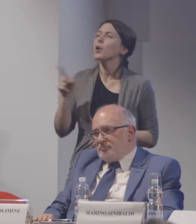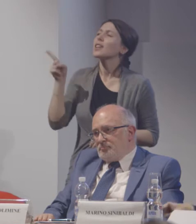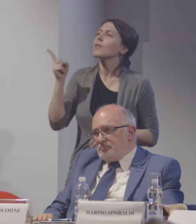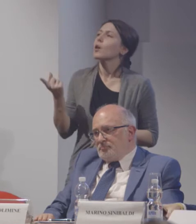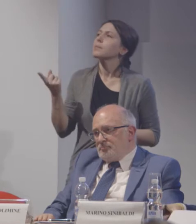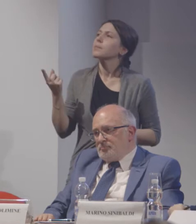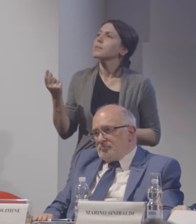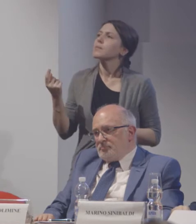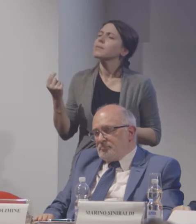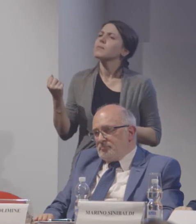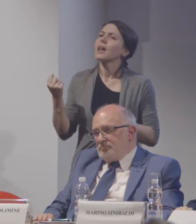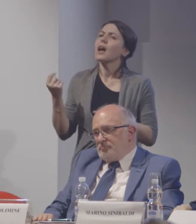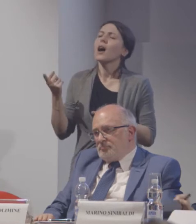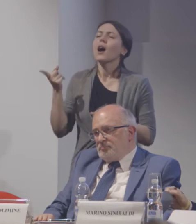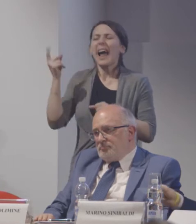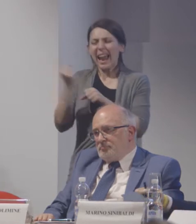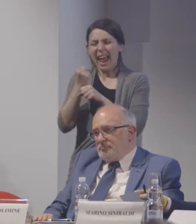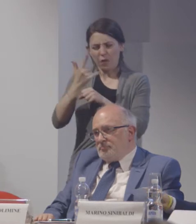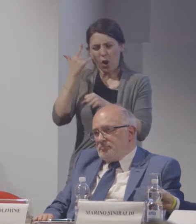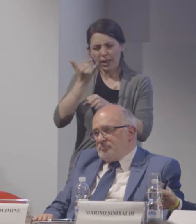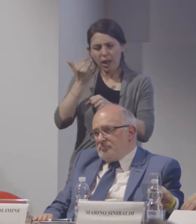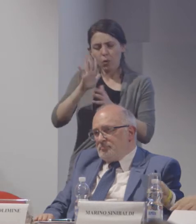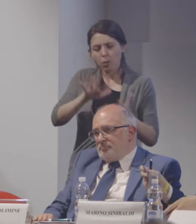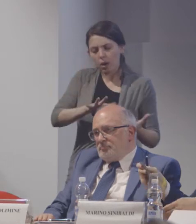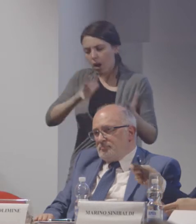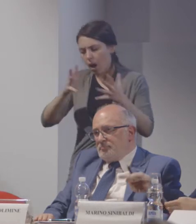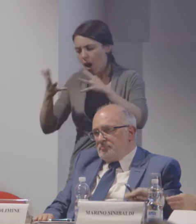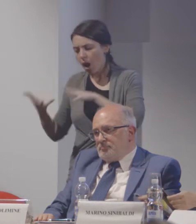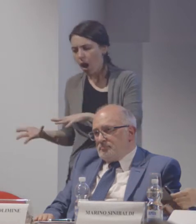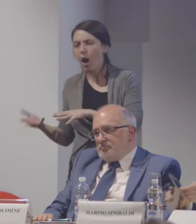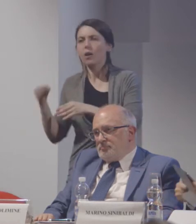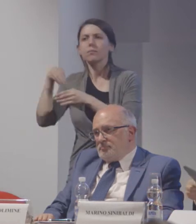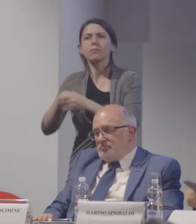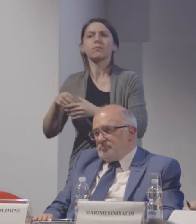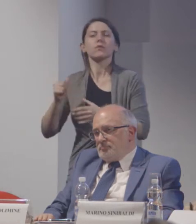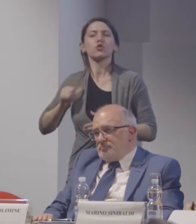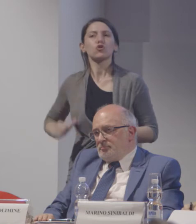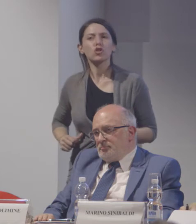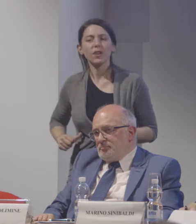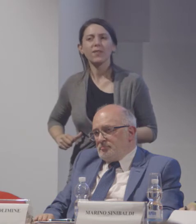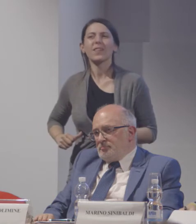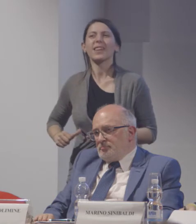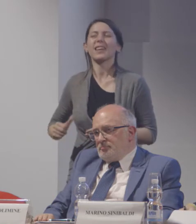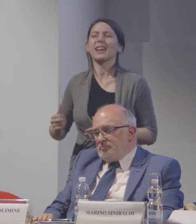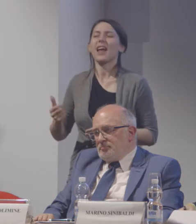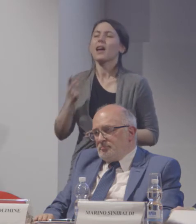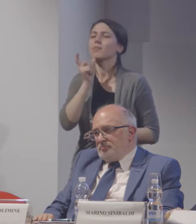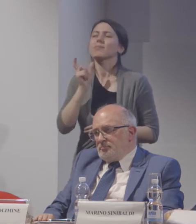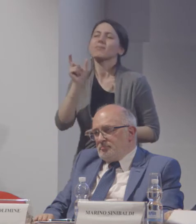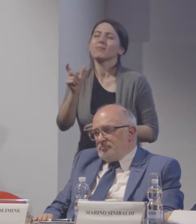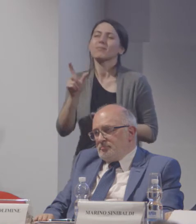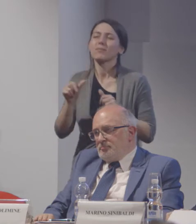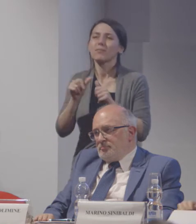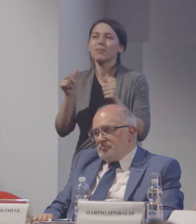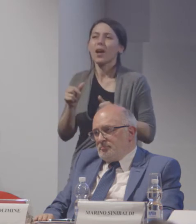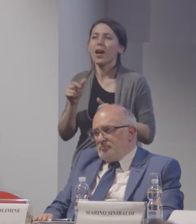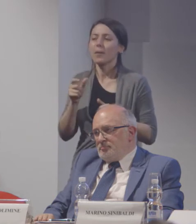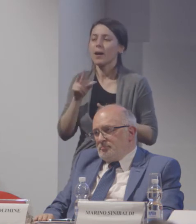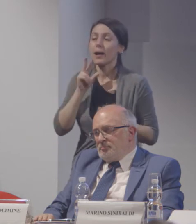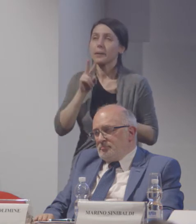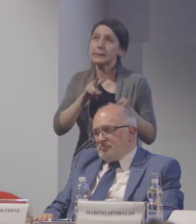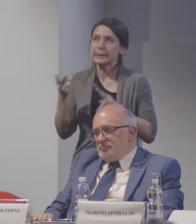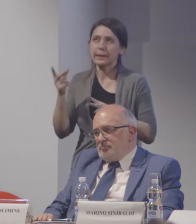intellettuale appunto anche una funzione civile, una modalità di quella che, usando una parola inglese che è difficile tradurre